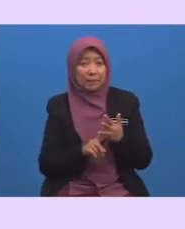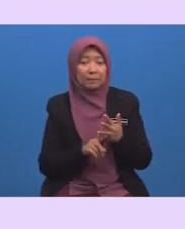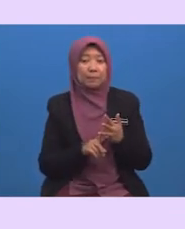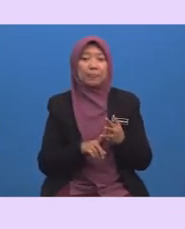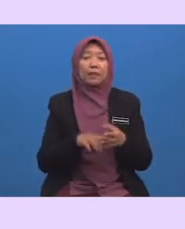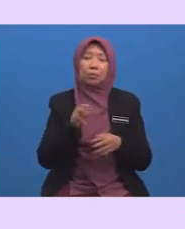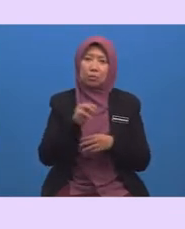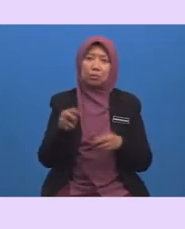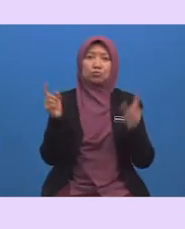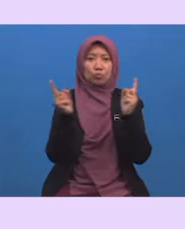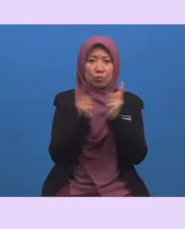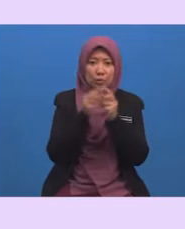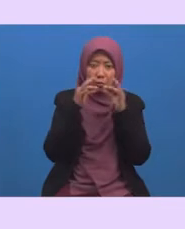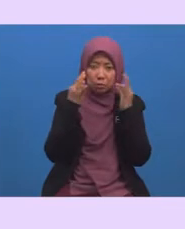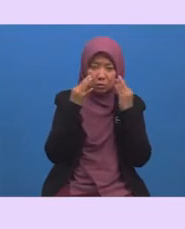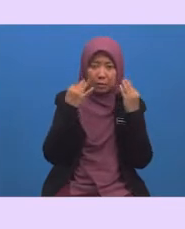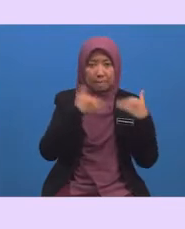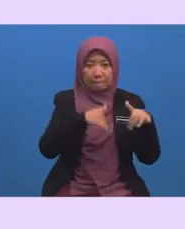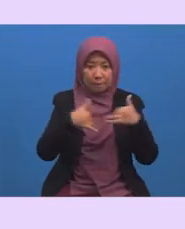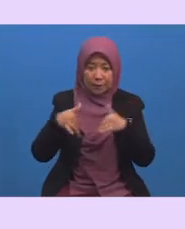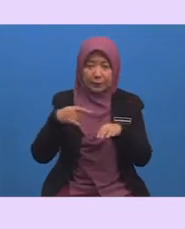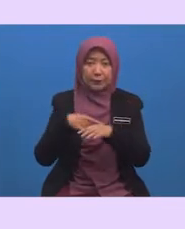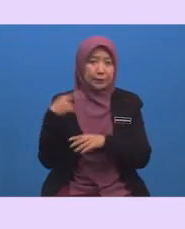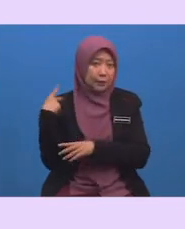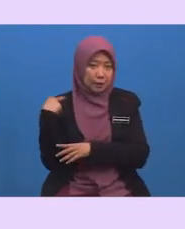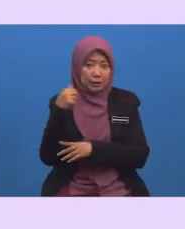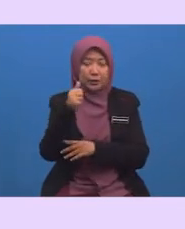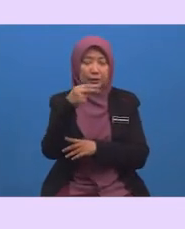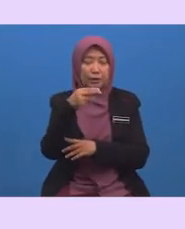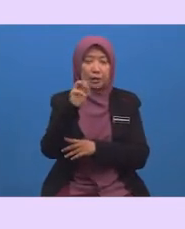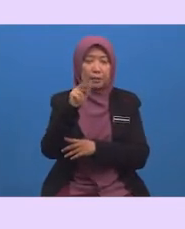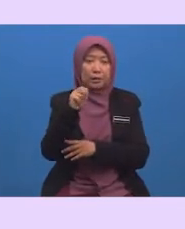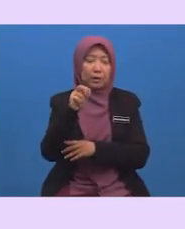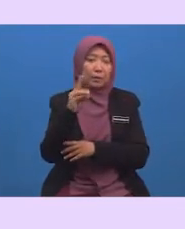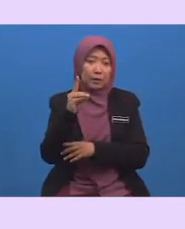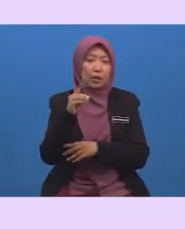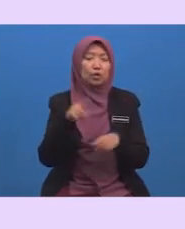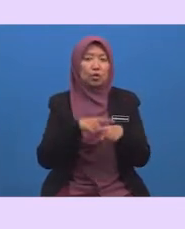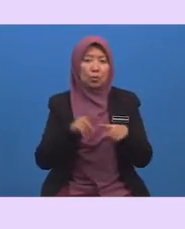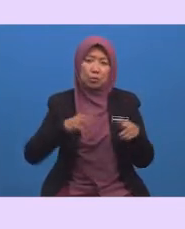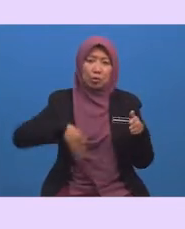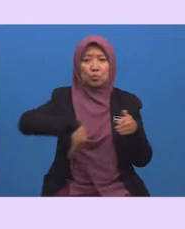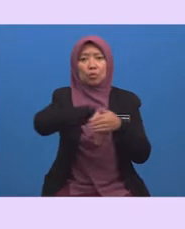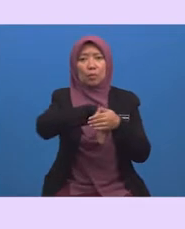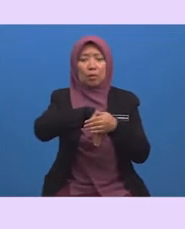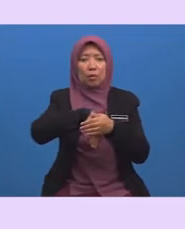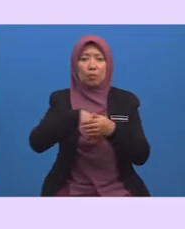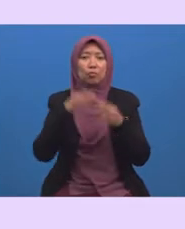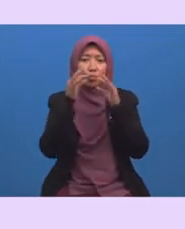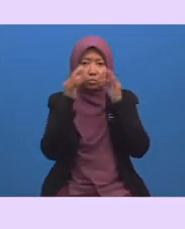Murid-murid terjumpa seekor kucing bermain-main di kaki Ahmad. Tetapi Ahmad telah menyepak kucing